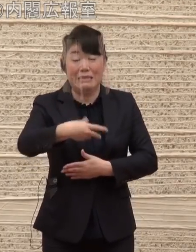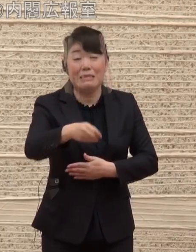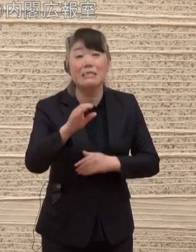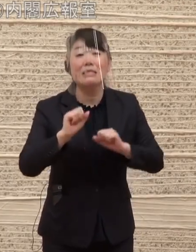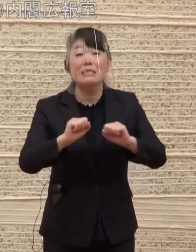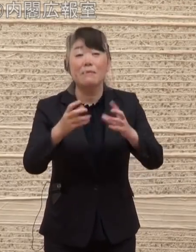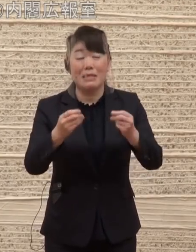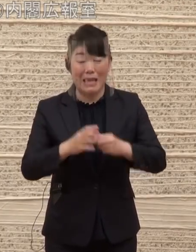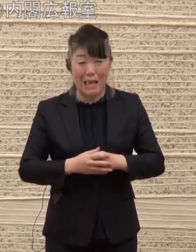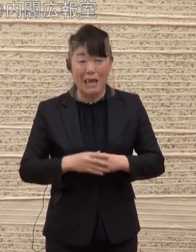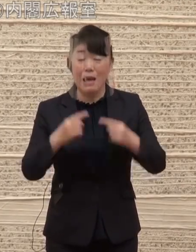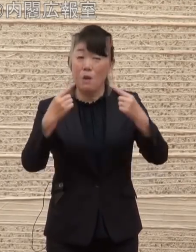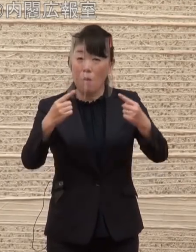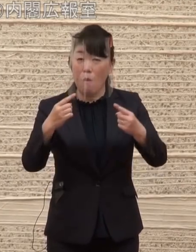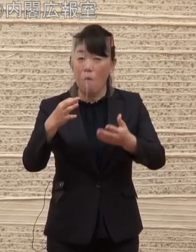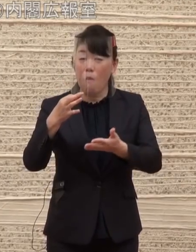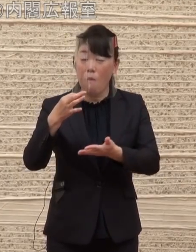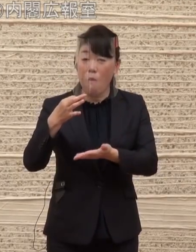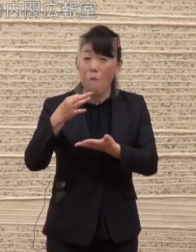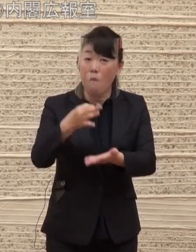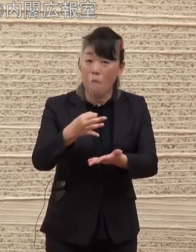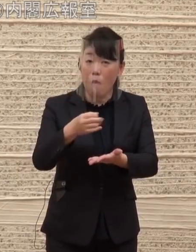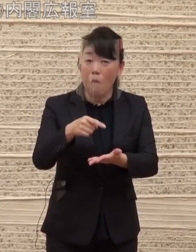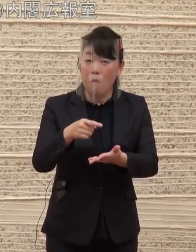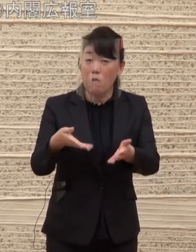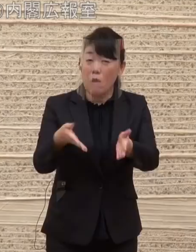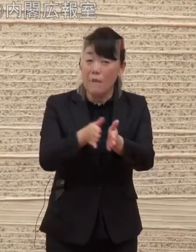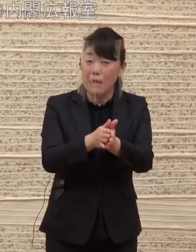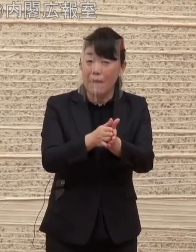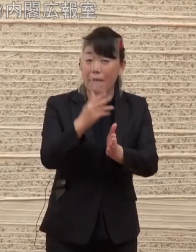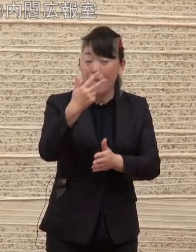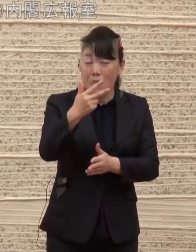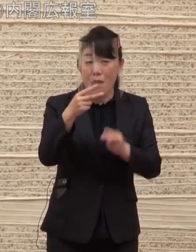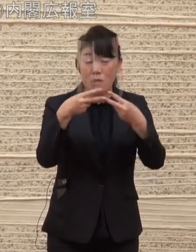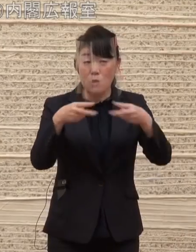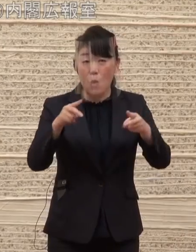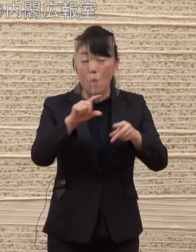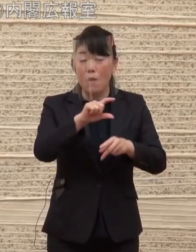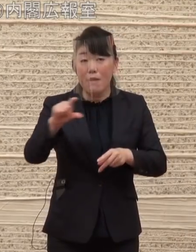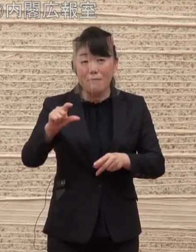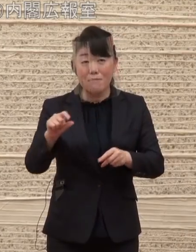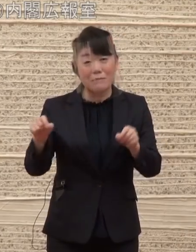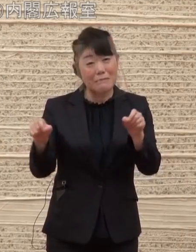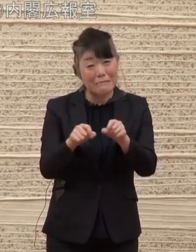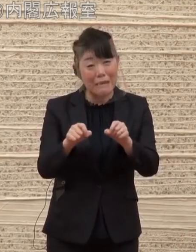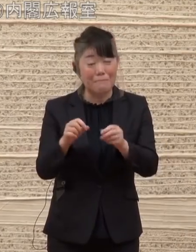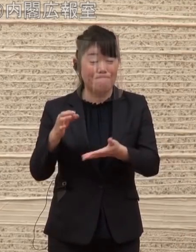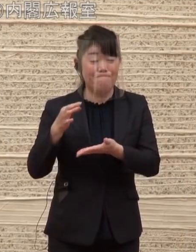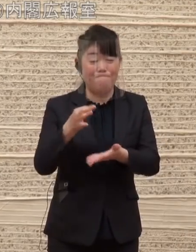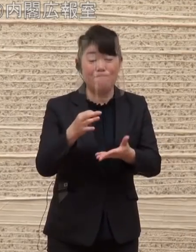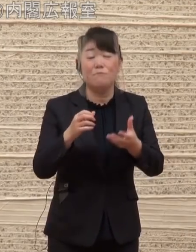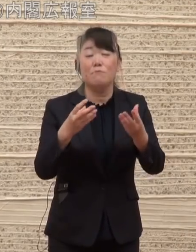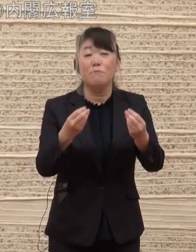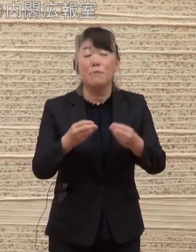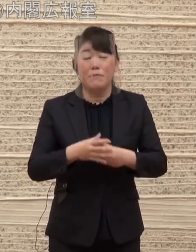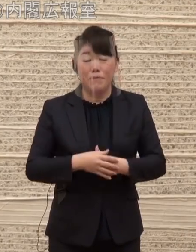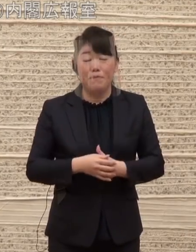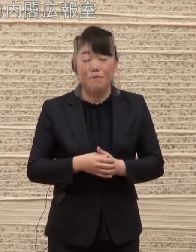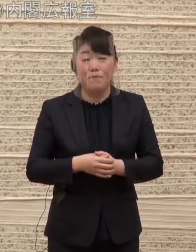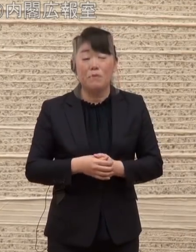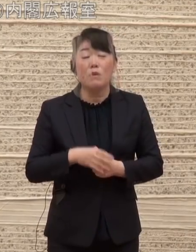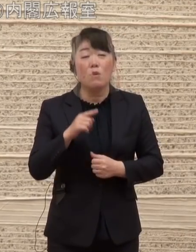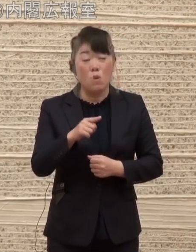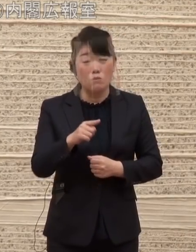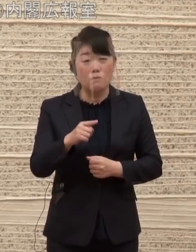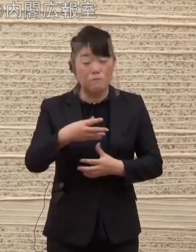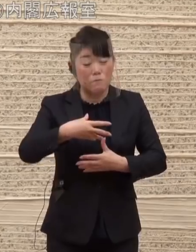合わせればこれまで7兆円近いいう種が行われているということになりますかつてはそういういう